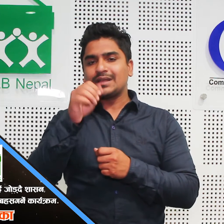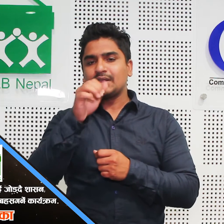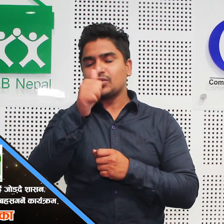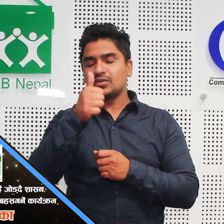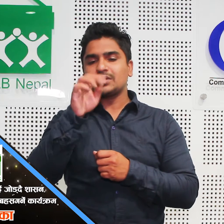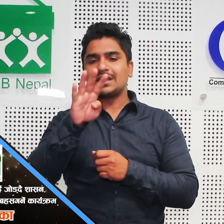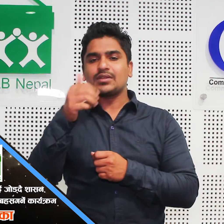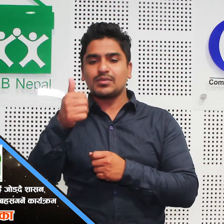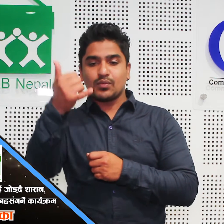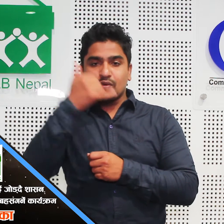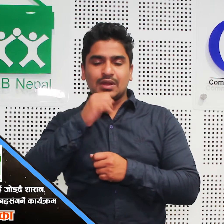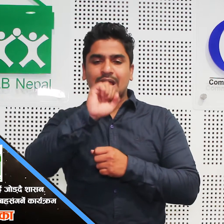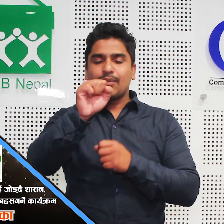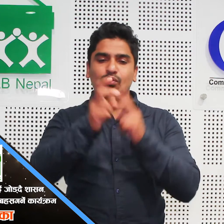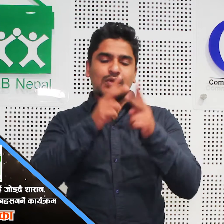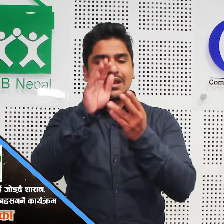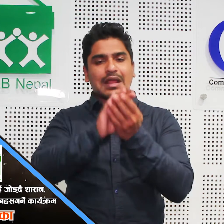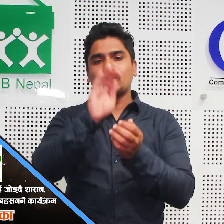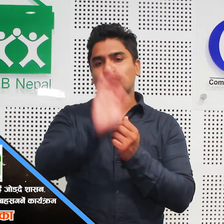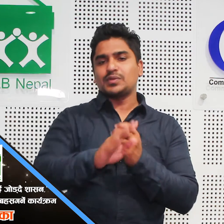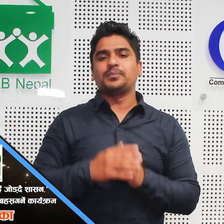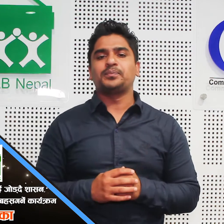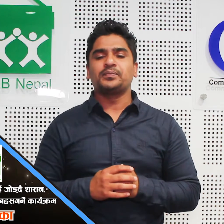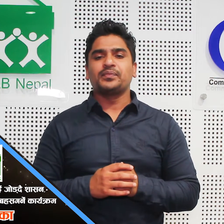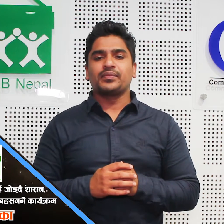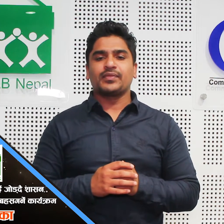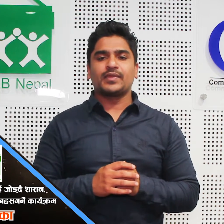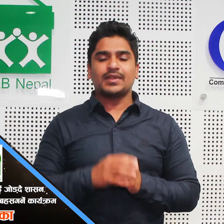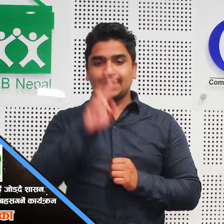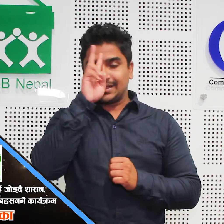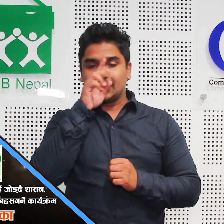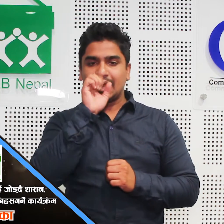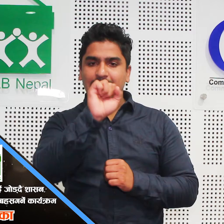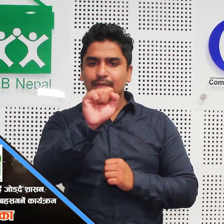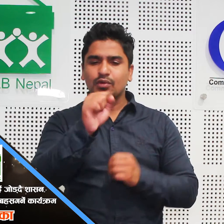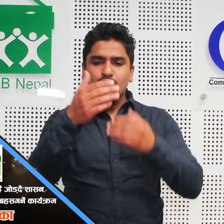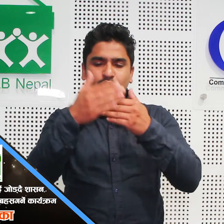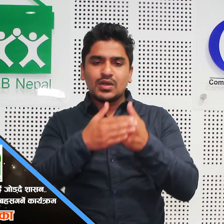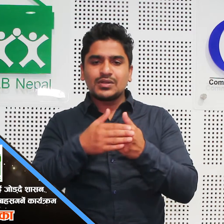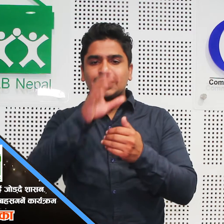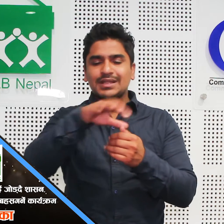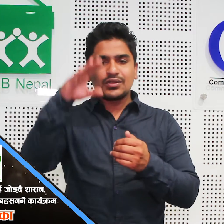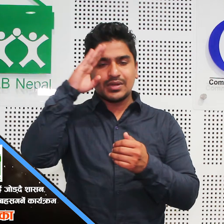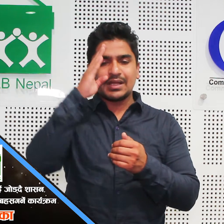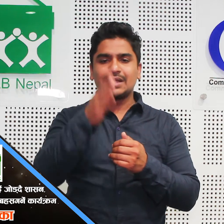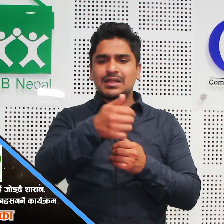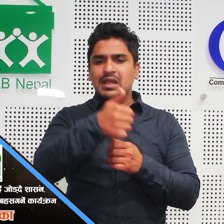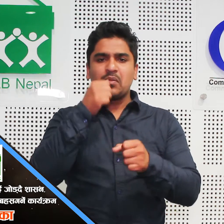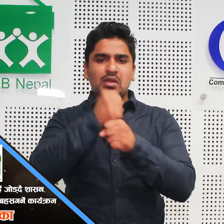01-5260-64 फोन गरेर आफ्नो कुरा राख्न सक्नुहुनेछ। या त तपाईँलाई आफ्नो नजिकैको स्थानीय सरकारले राम्रो काम गर्न